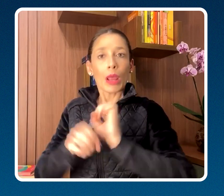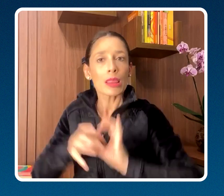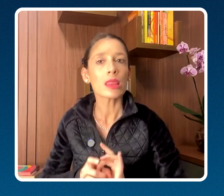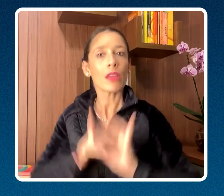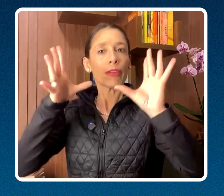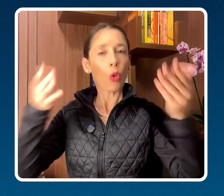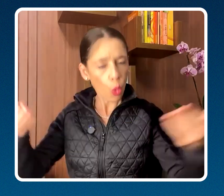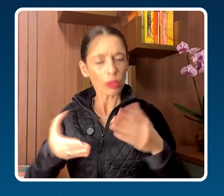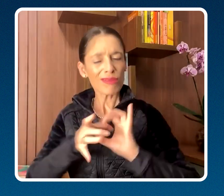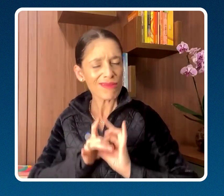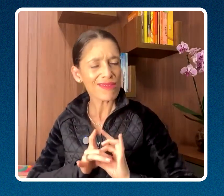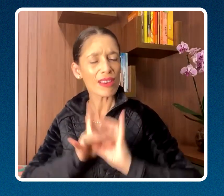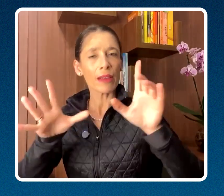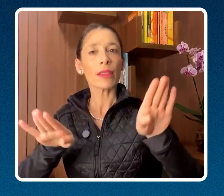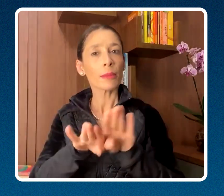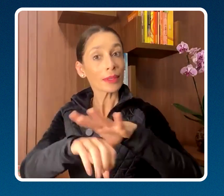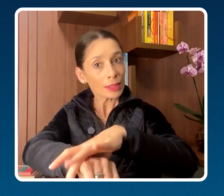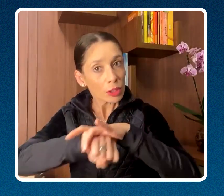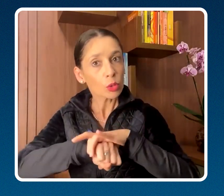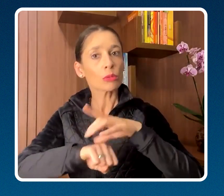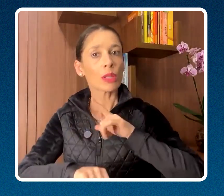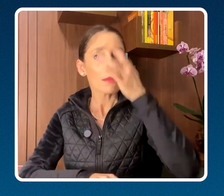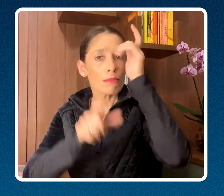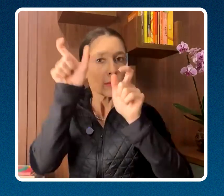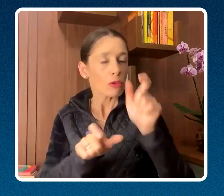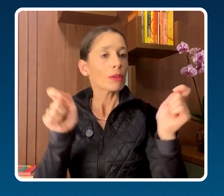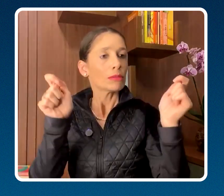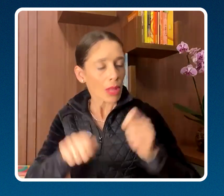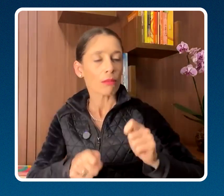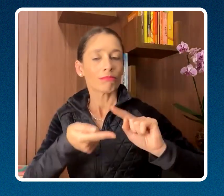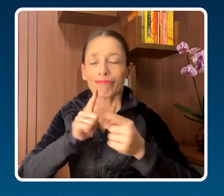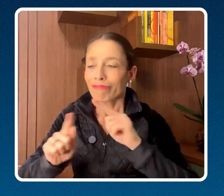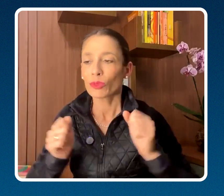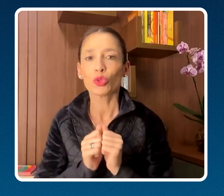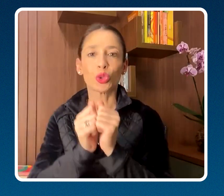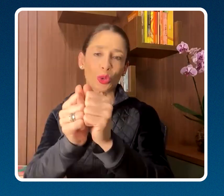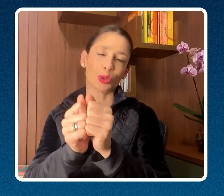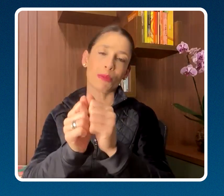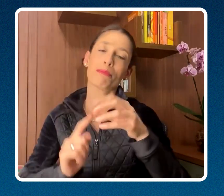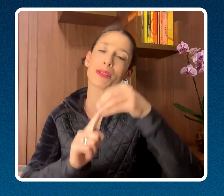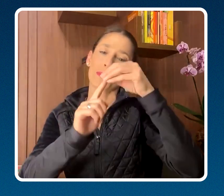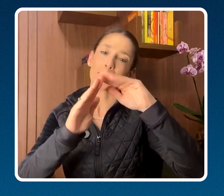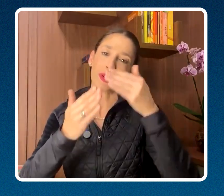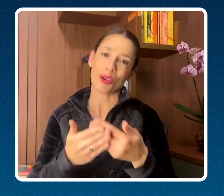assegurada que eu tenho pessoas com quem eu posso contar, né? Principalmente na escola. É isso.